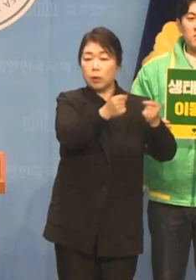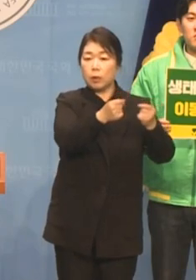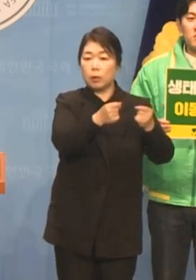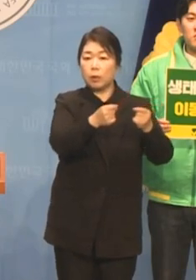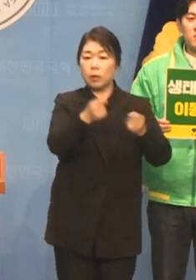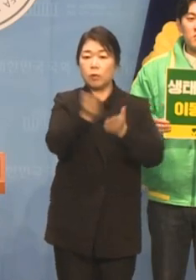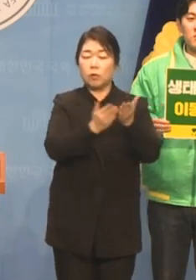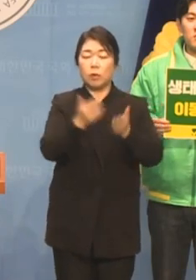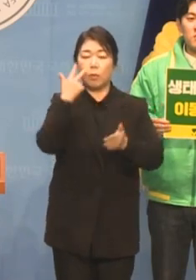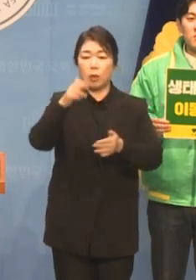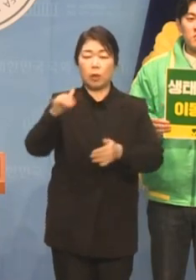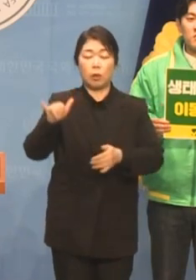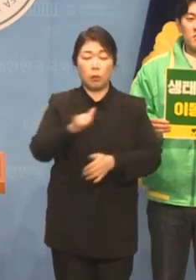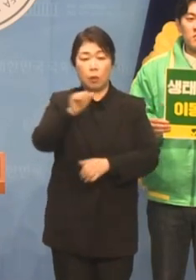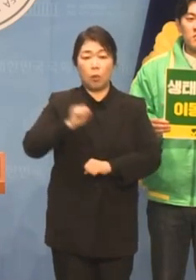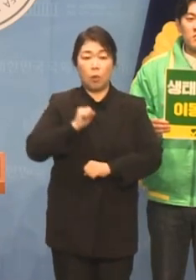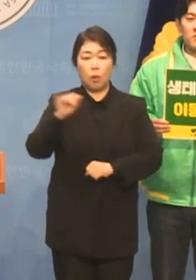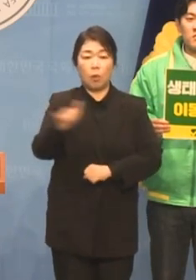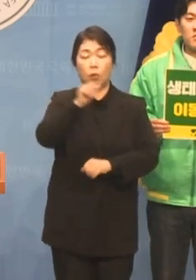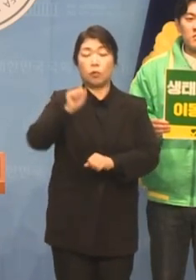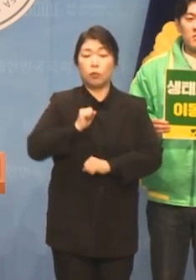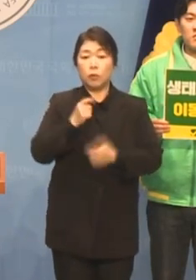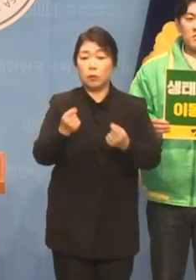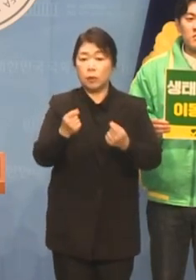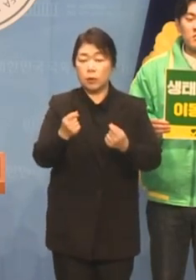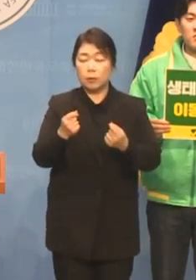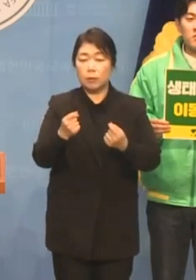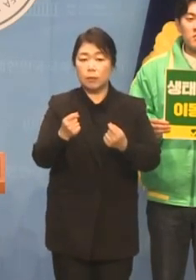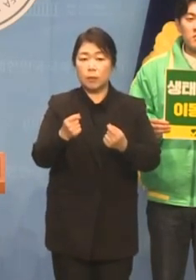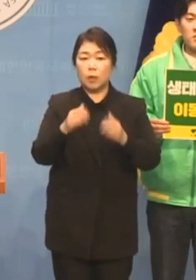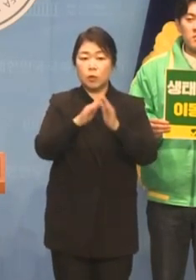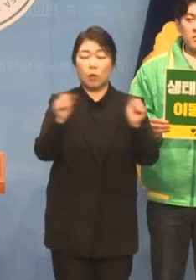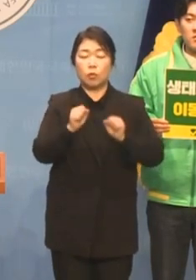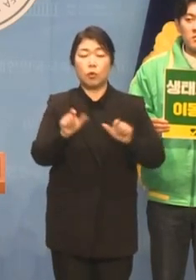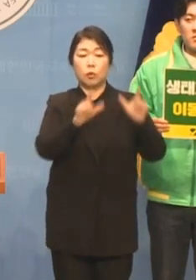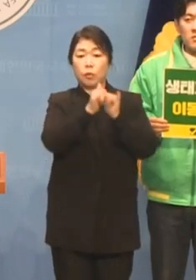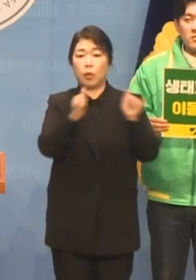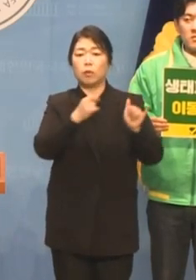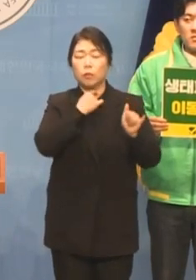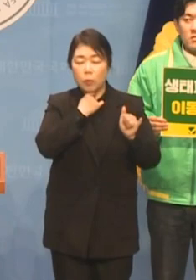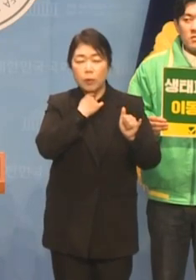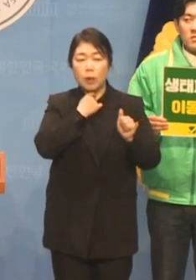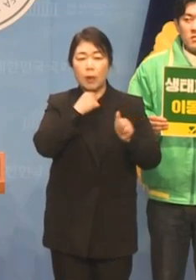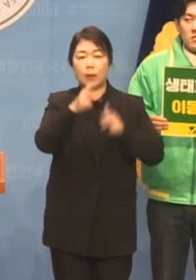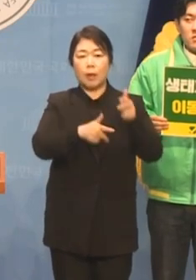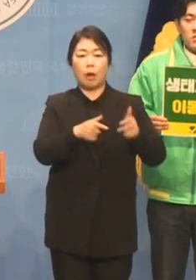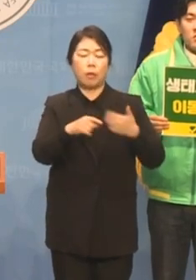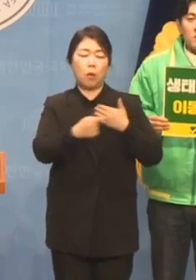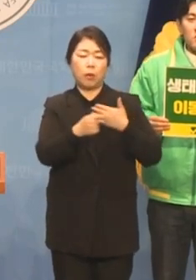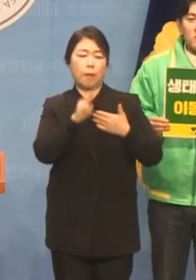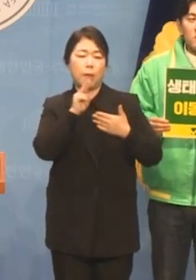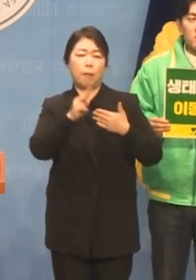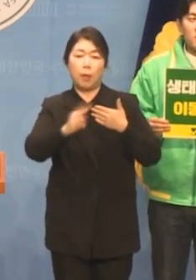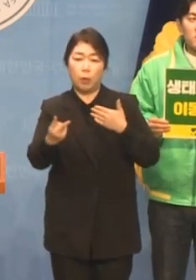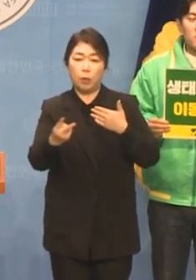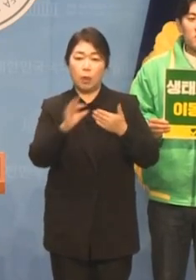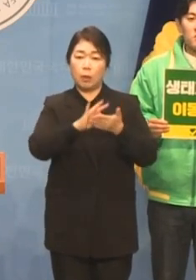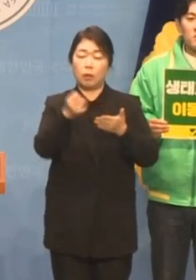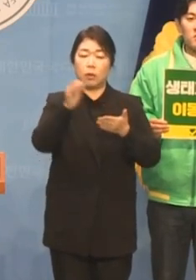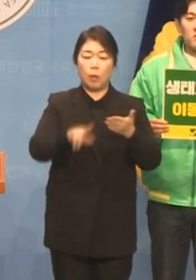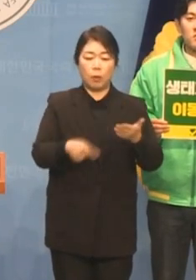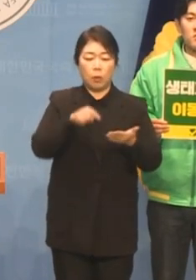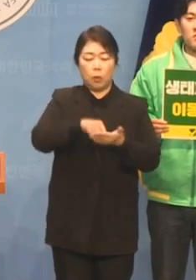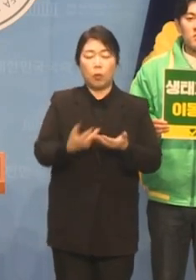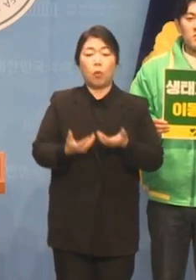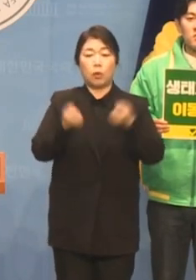수건을 세만금 국제 공항이라는 전북 도민의 수 수건 사업으로 둔갑시키고 있습니다 독립적인